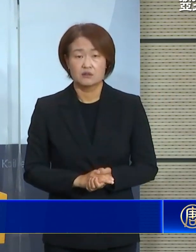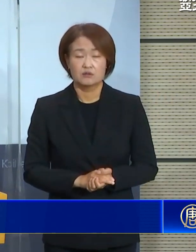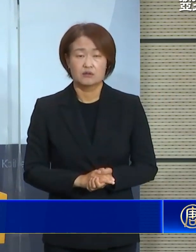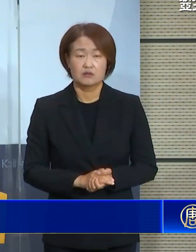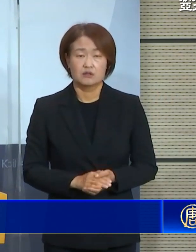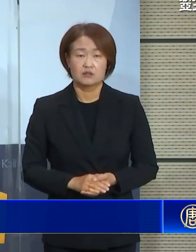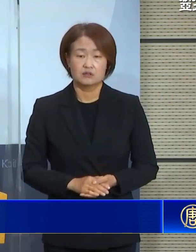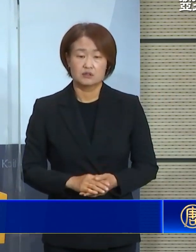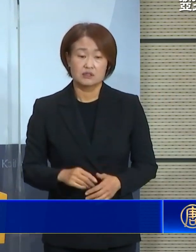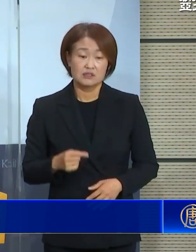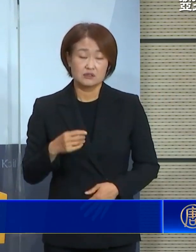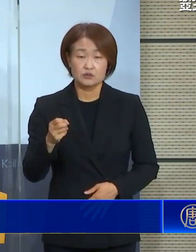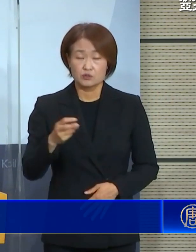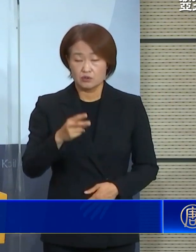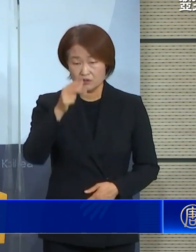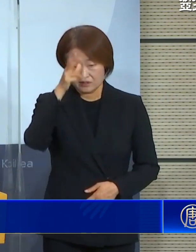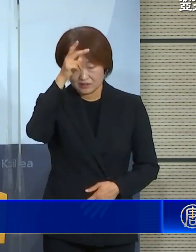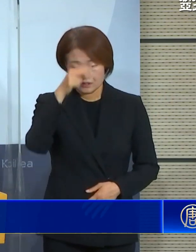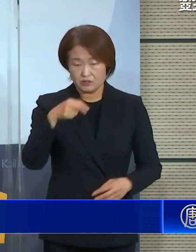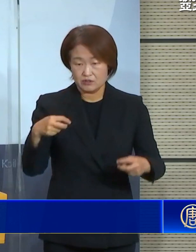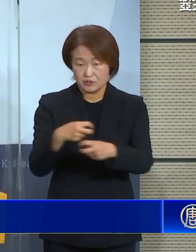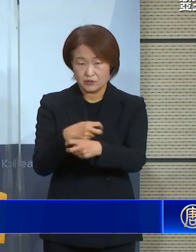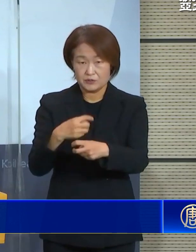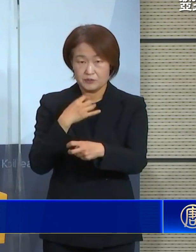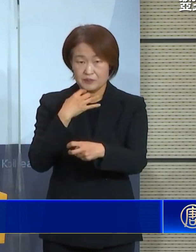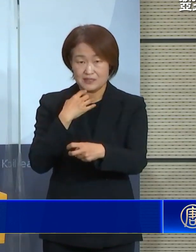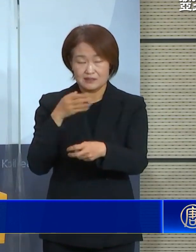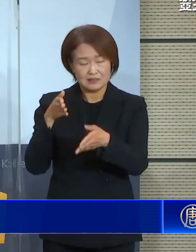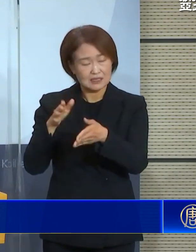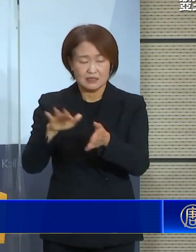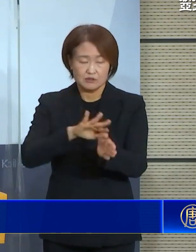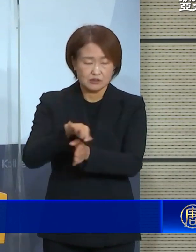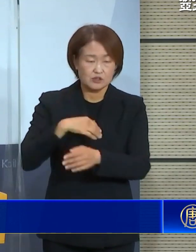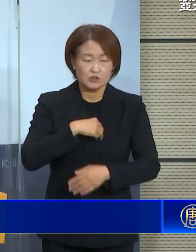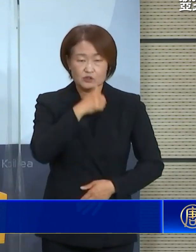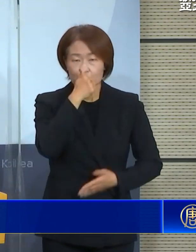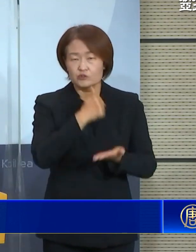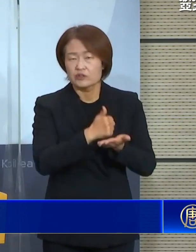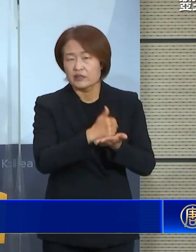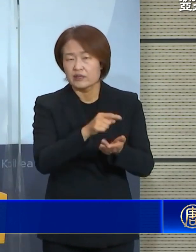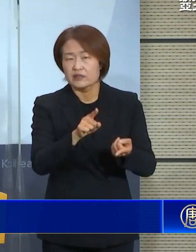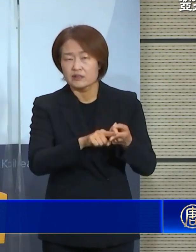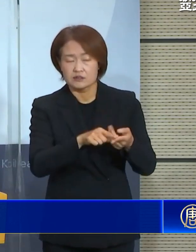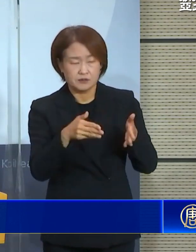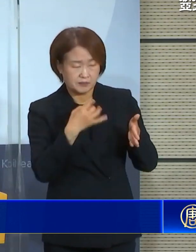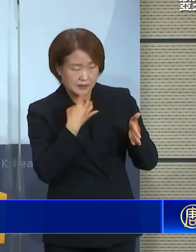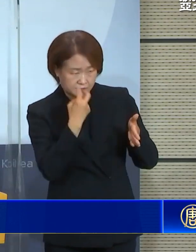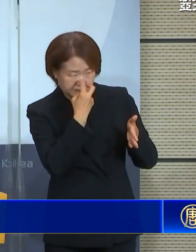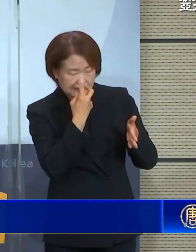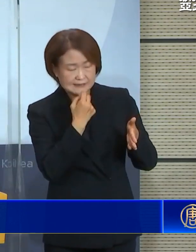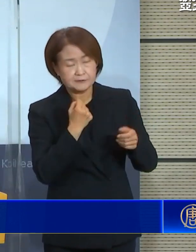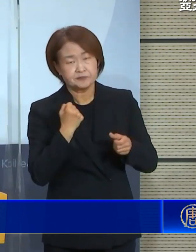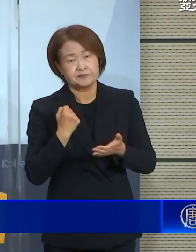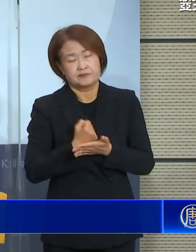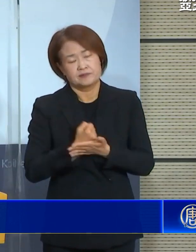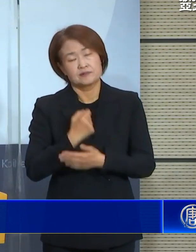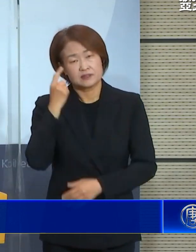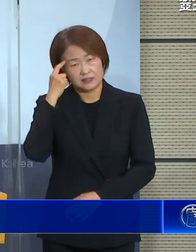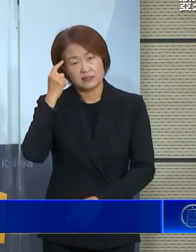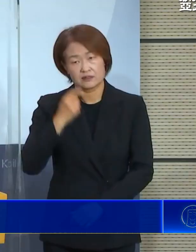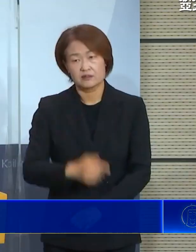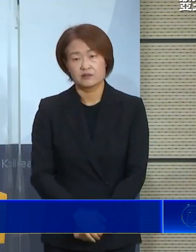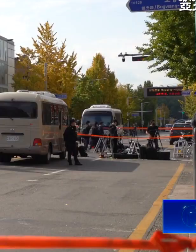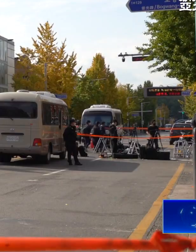단속이었기때문에그거에좀포커스를두고인력을산정한점은다소좀아쉽게생각합니다이상입